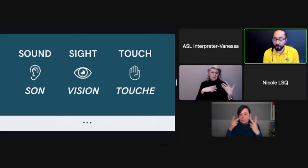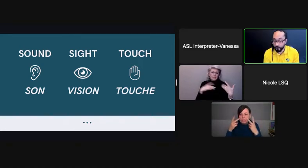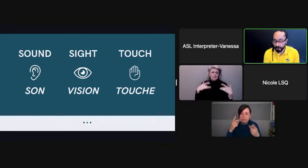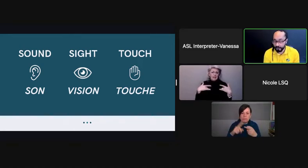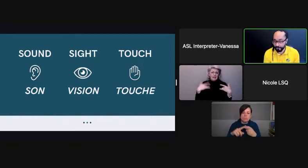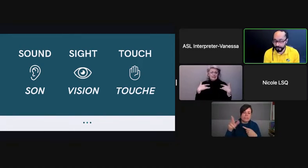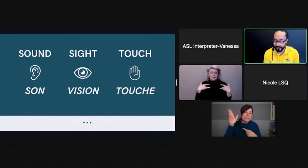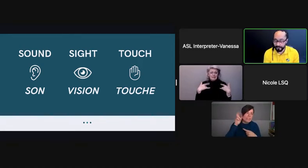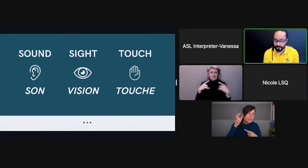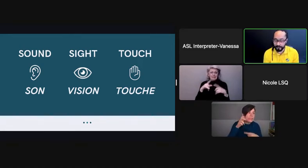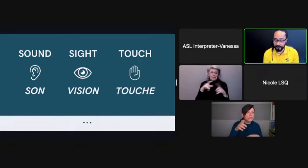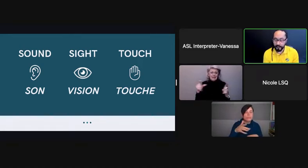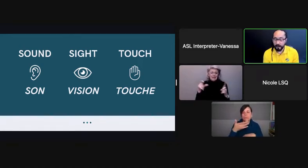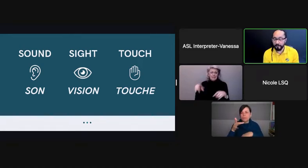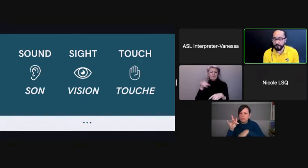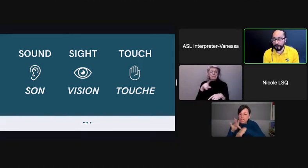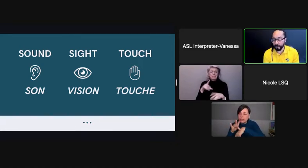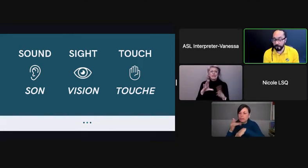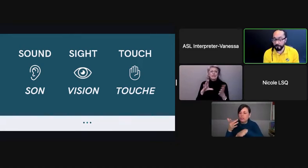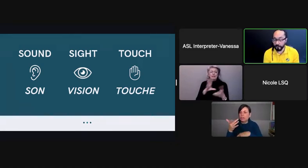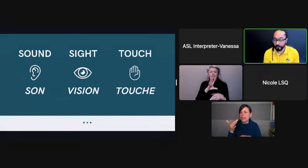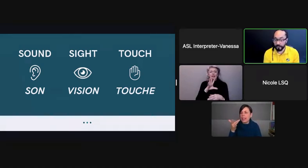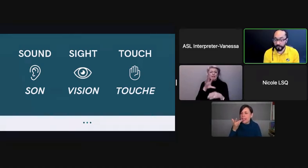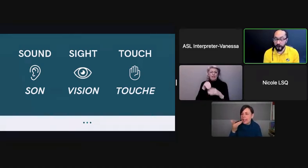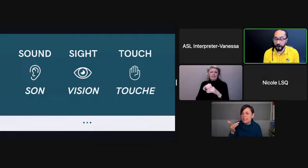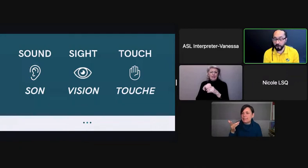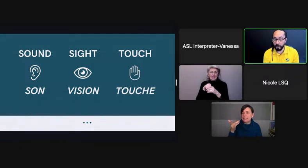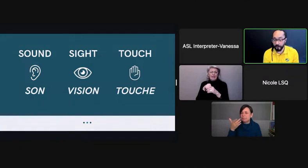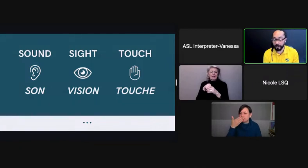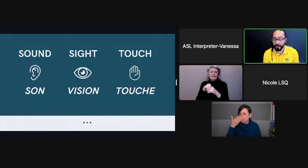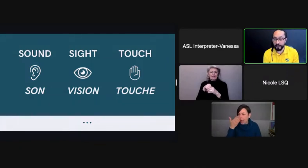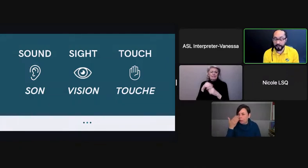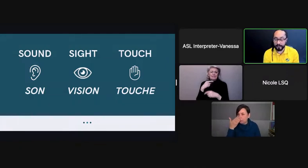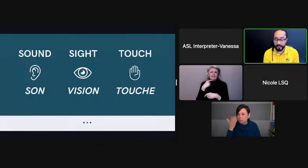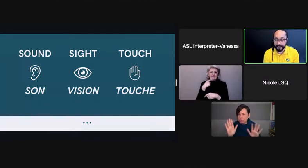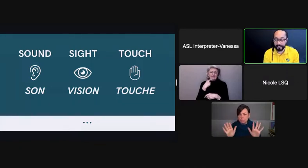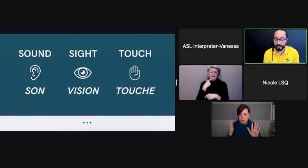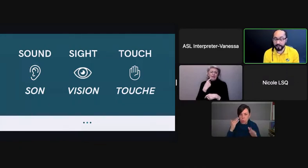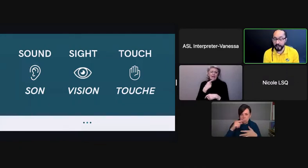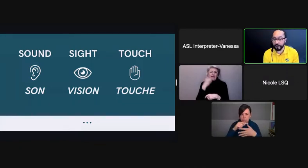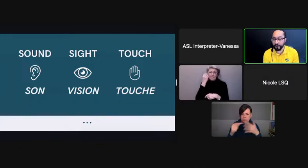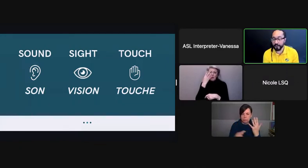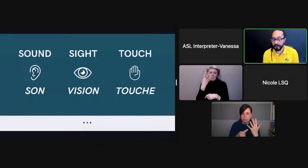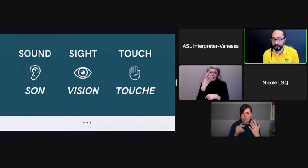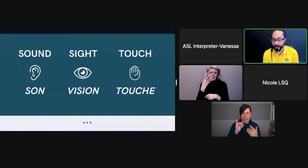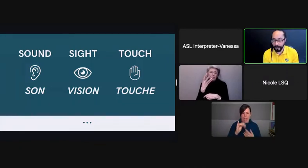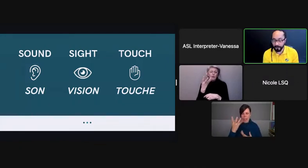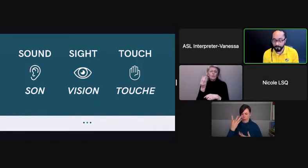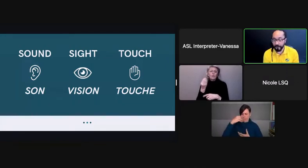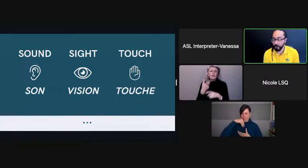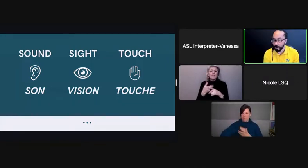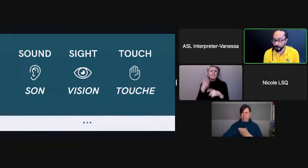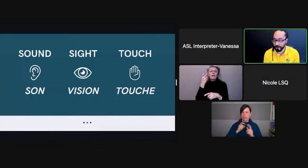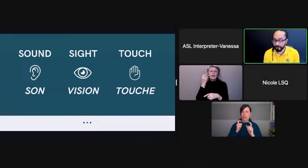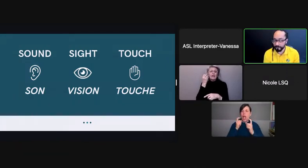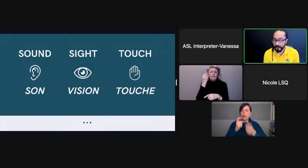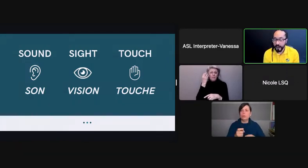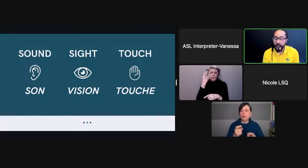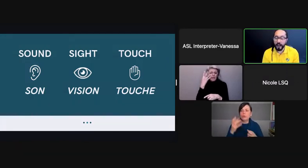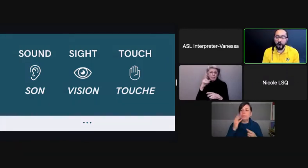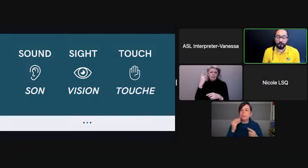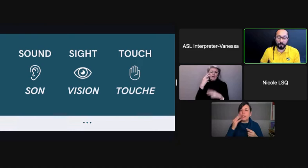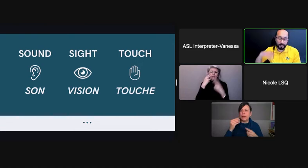on intègre l'information. Donc, l'information nous vient visuellement, nous vient par